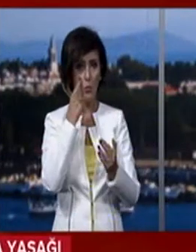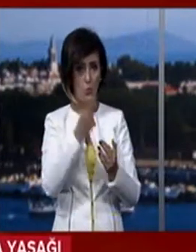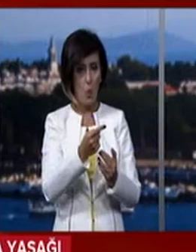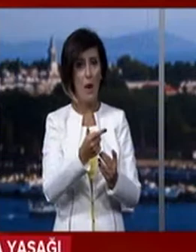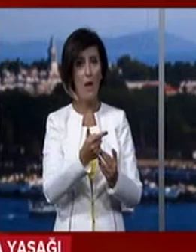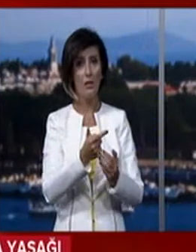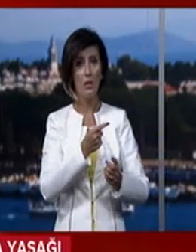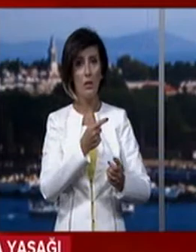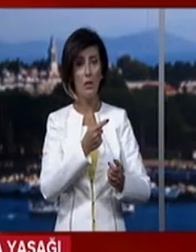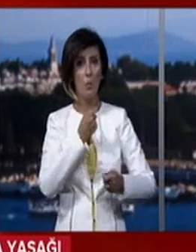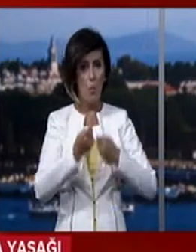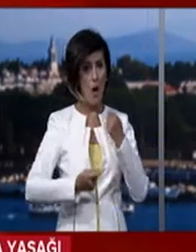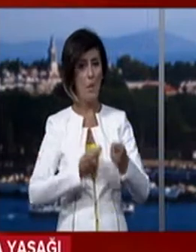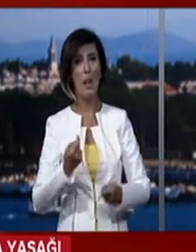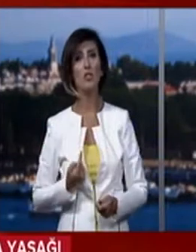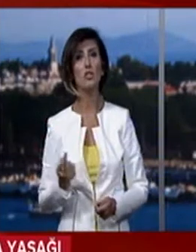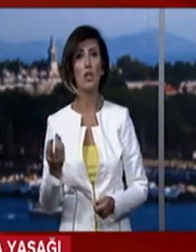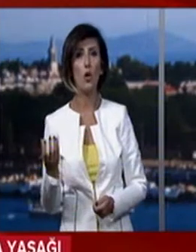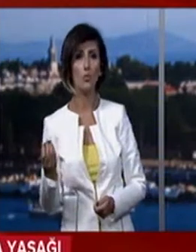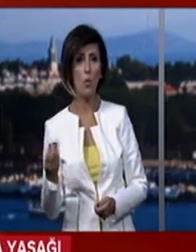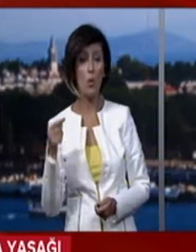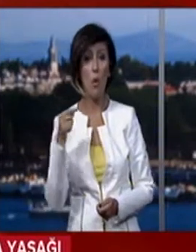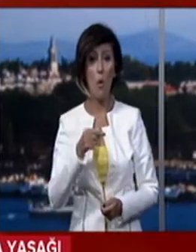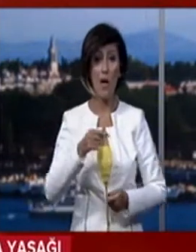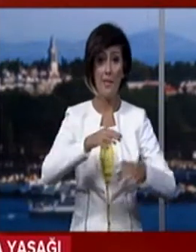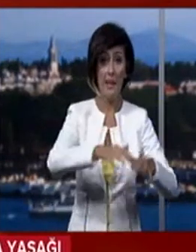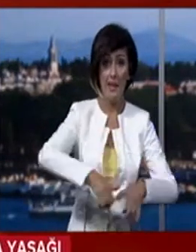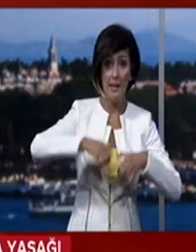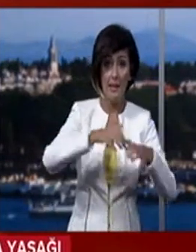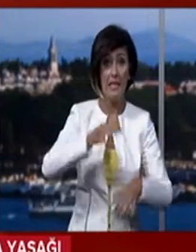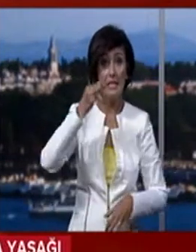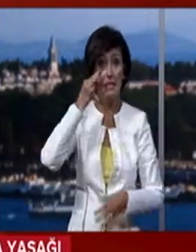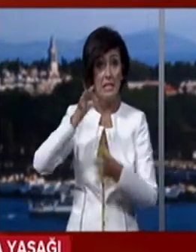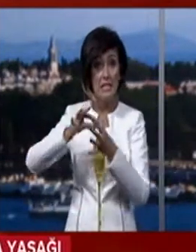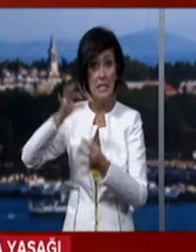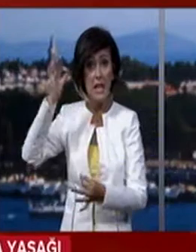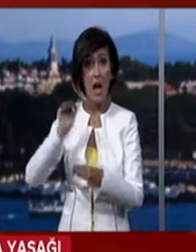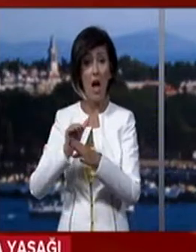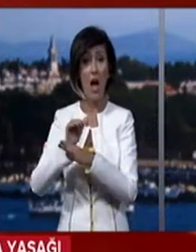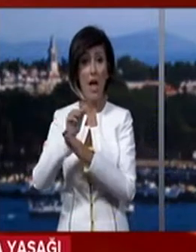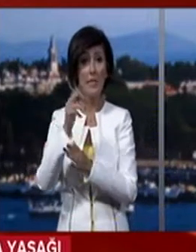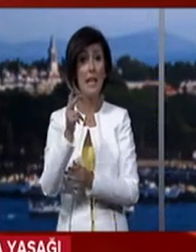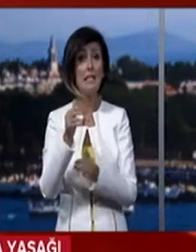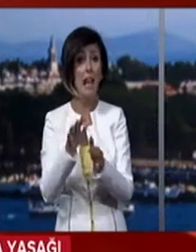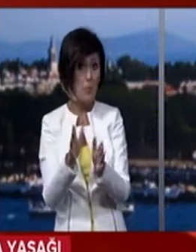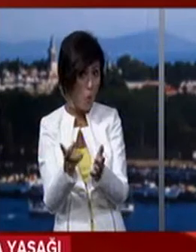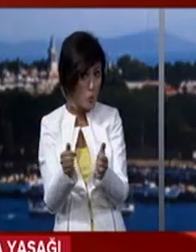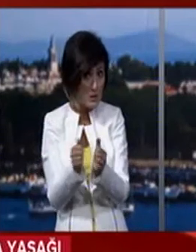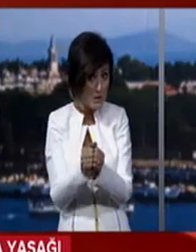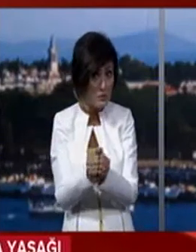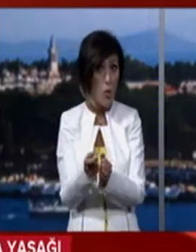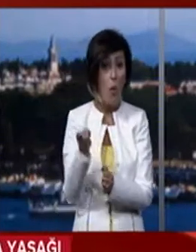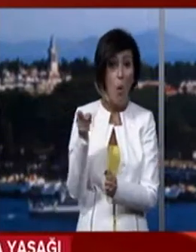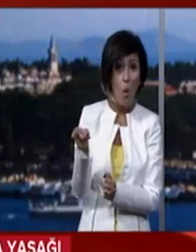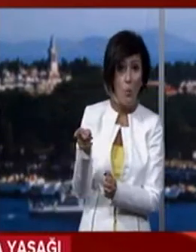ettiler. Orada kazılan hendekler sadece İnsanların hayatlarını tehdit etmiyor, onların konut